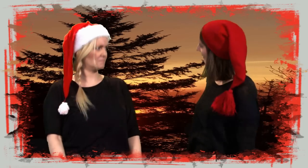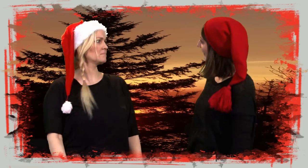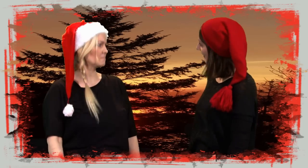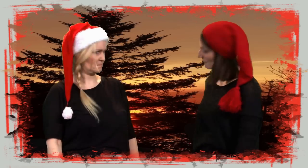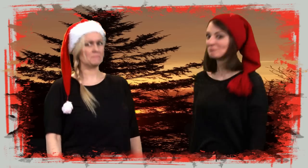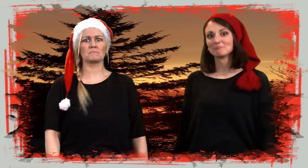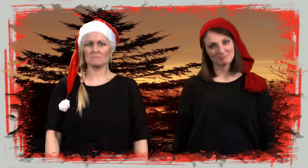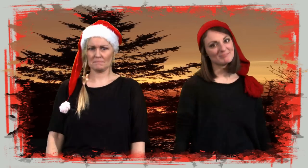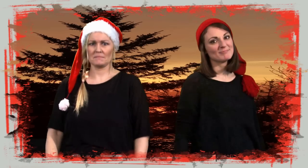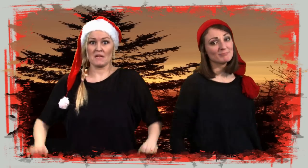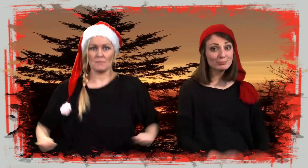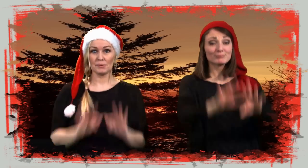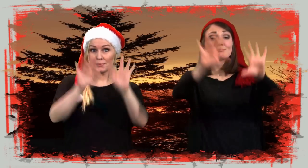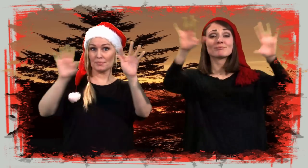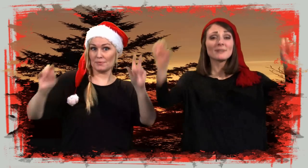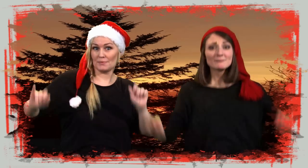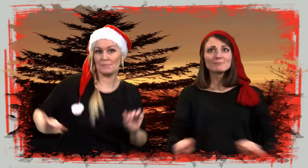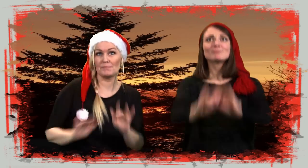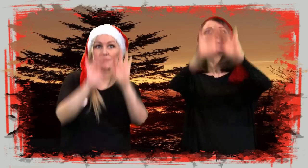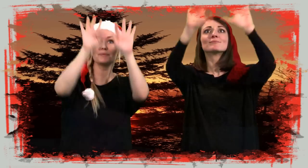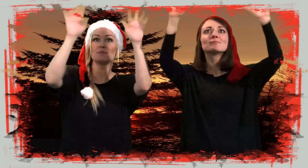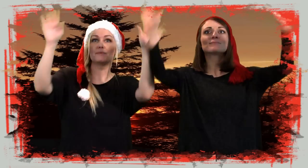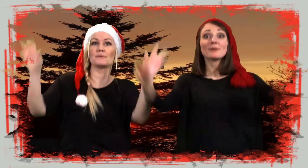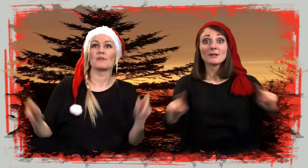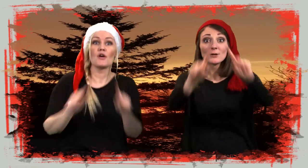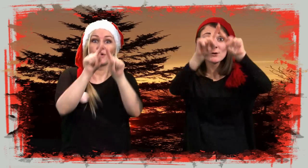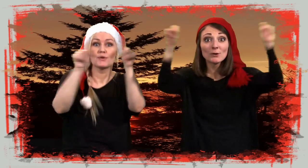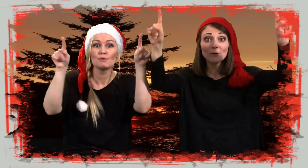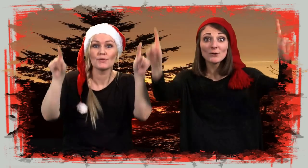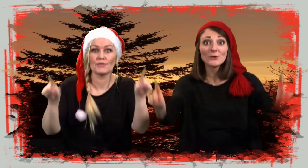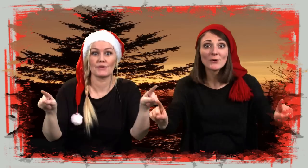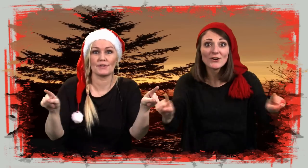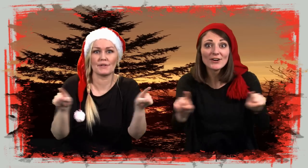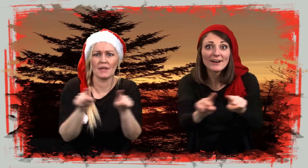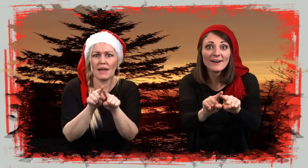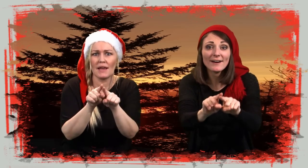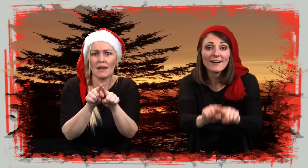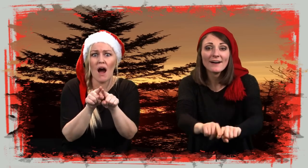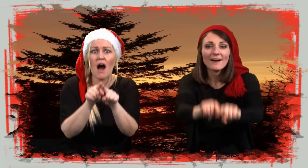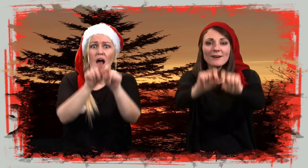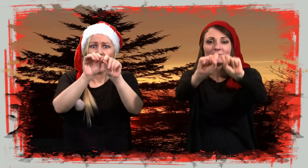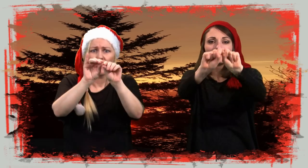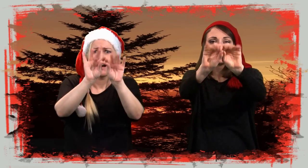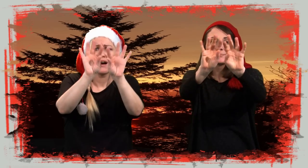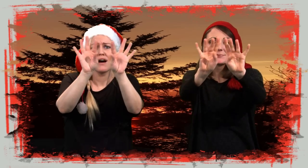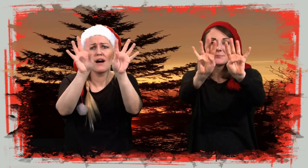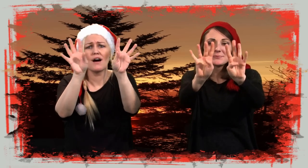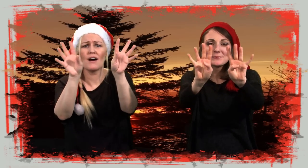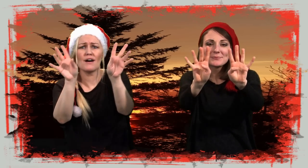Við þendrum gyfinga ljósi Og guð